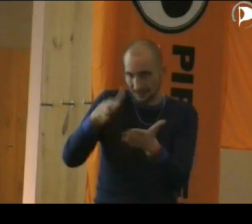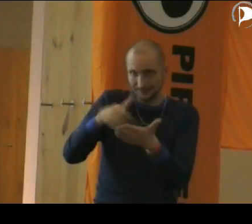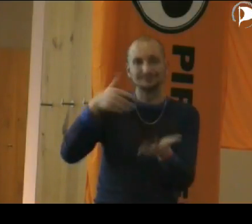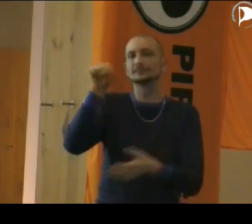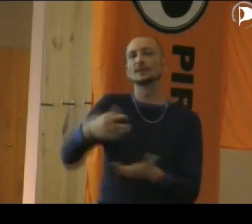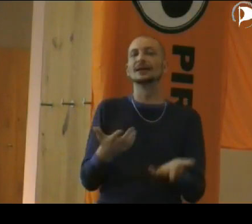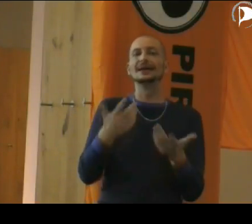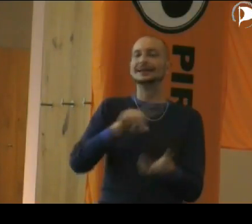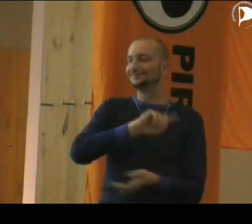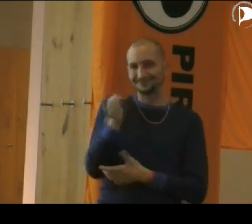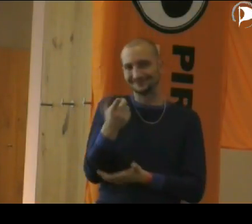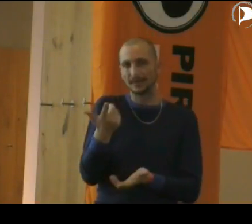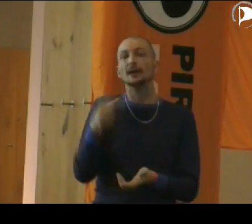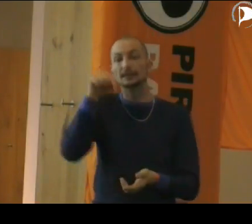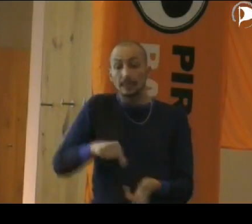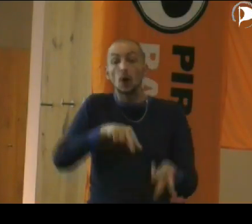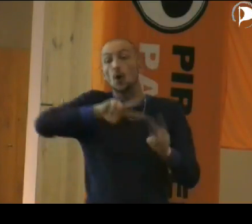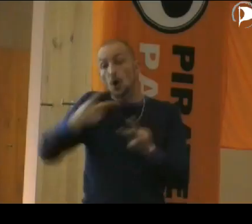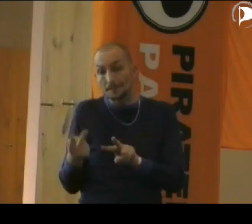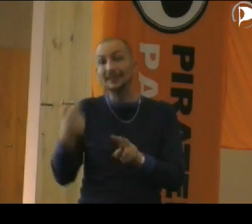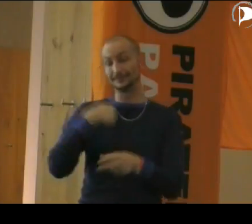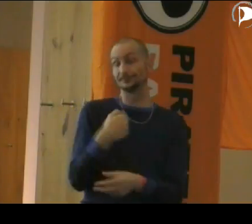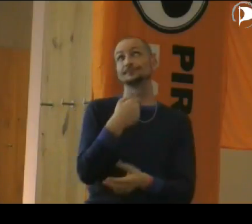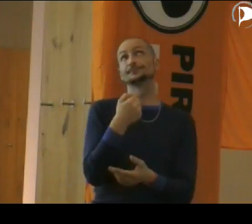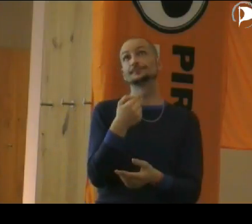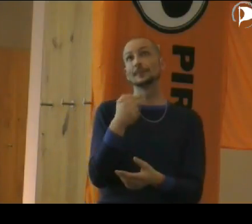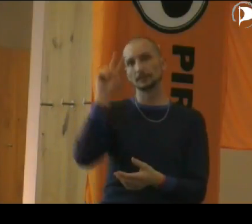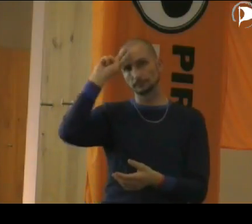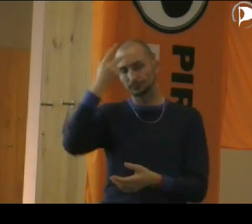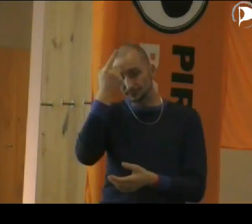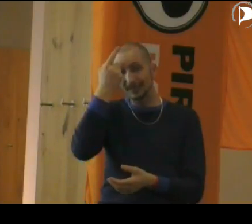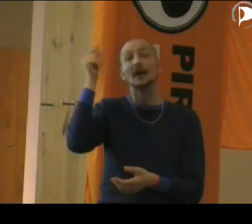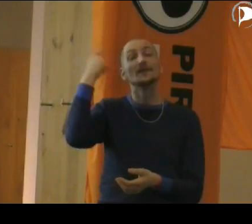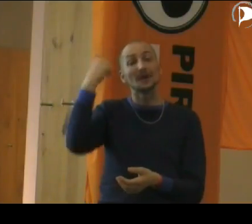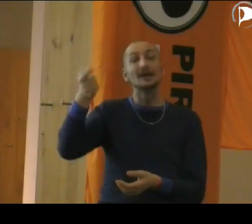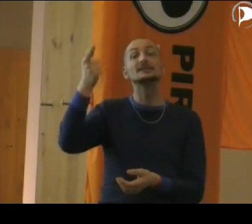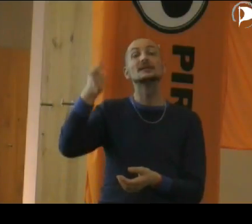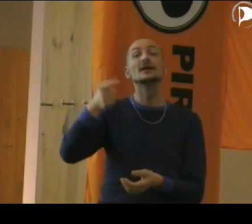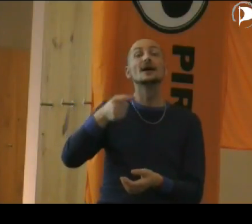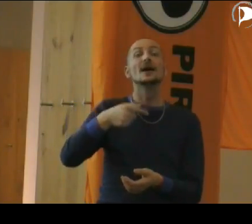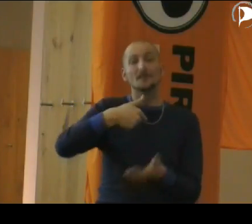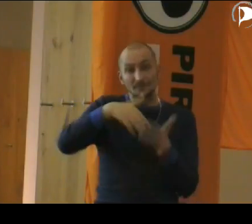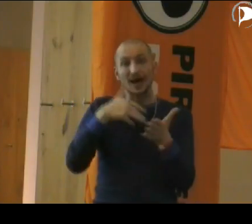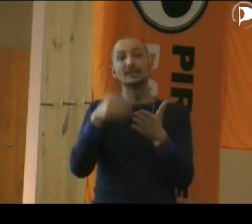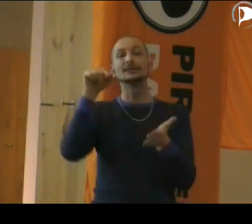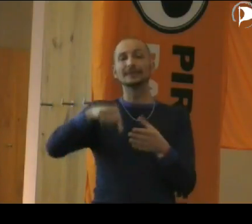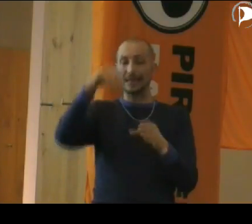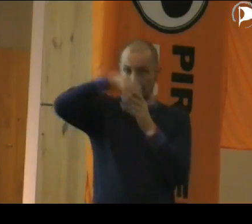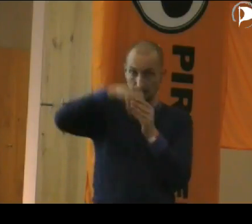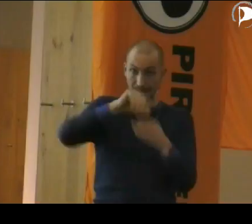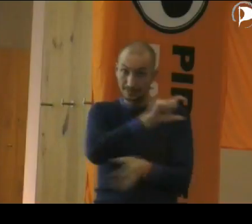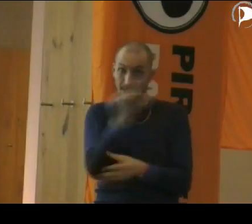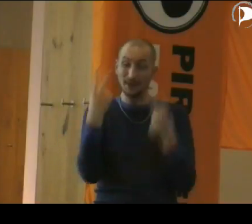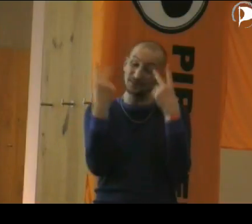natürlich in den punkt geändert dass ich sage ich weiß dass wir weiterhin unsere kernthemen vertreten unsere kernthemen sind weiterhin